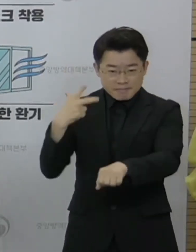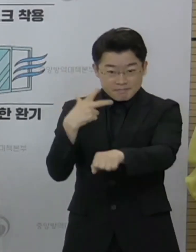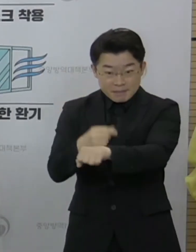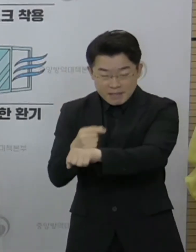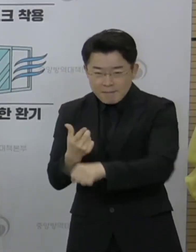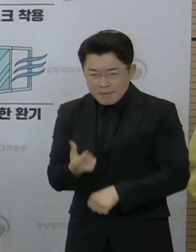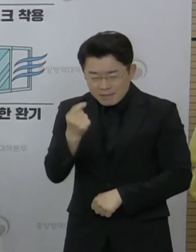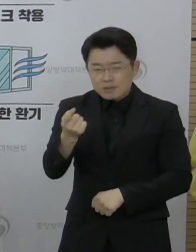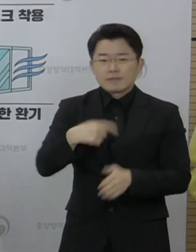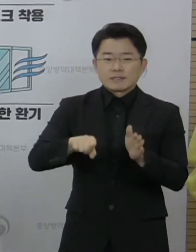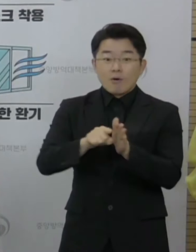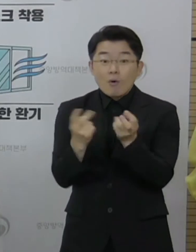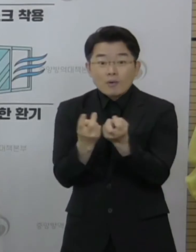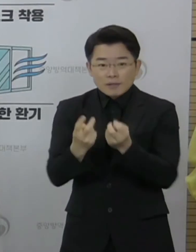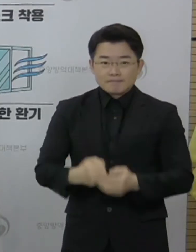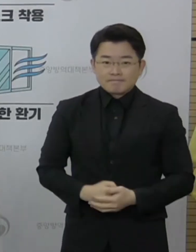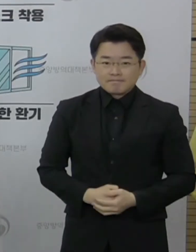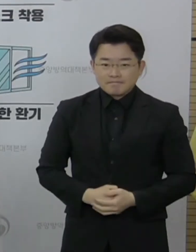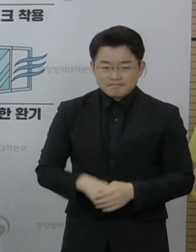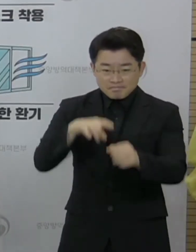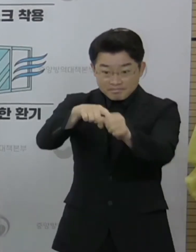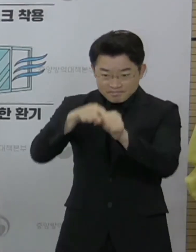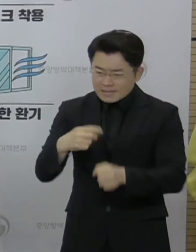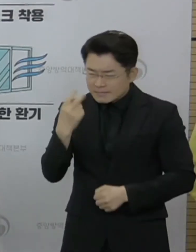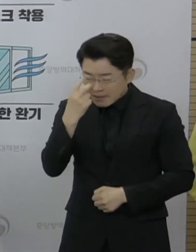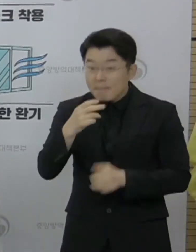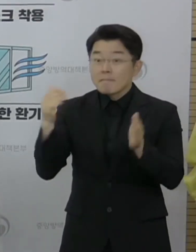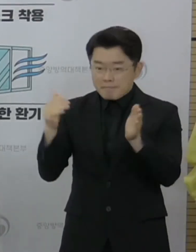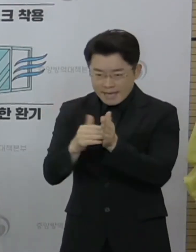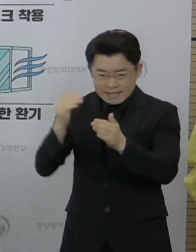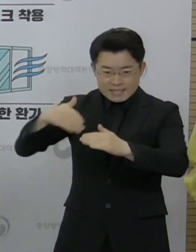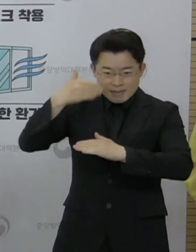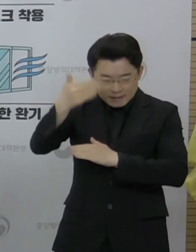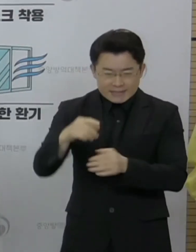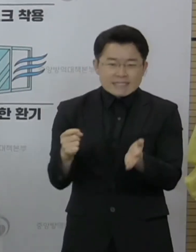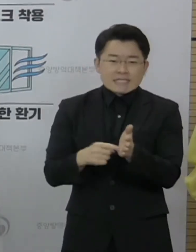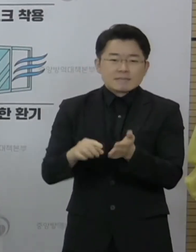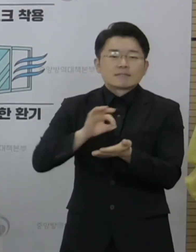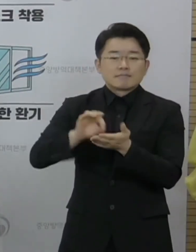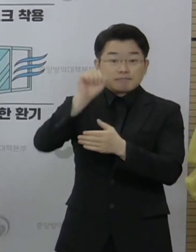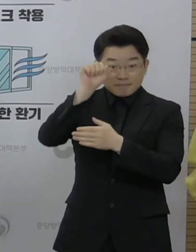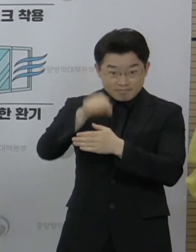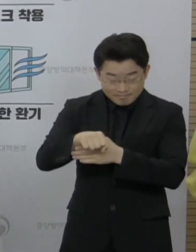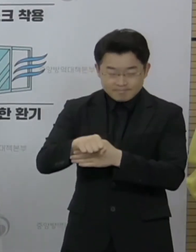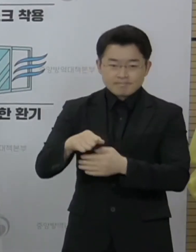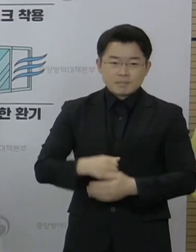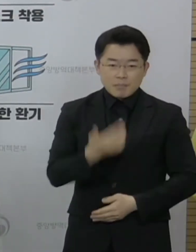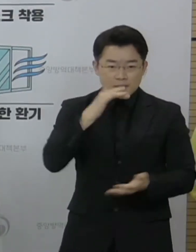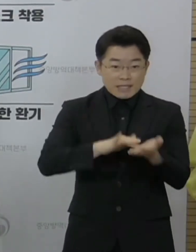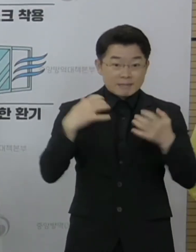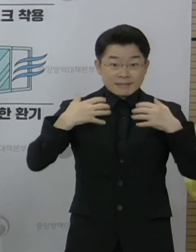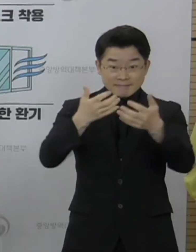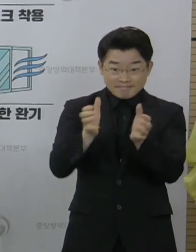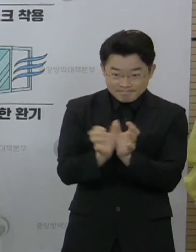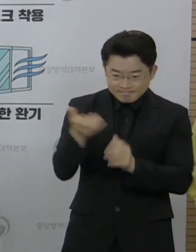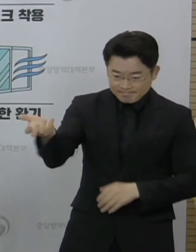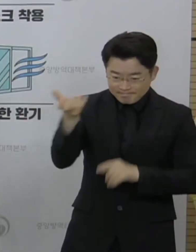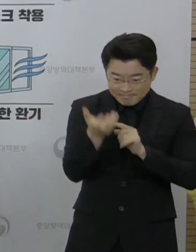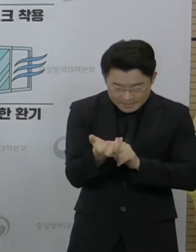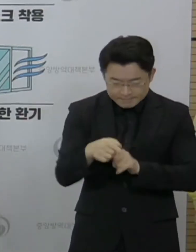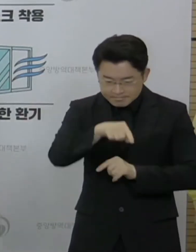활용할 수 있도록 즉시 통관을 완료하여 긴급 사용성이 늘 하고 식품의약품안전처에